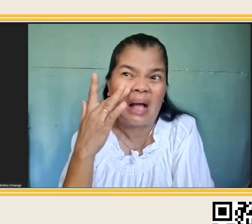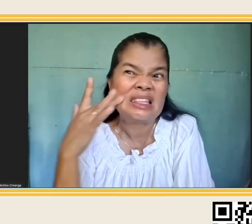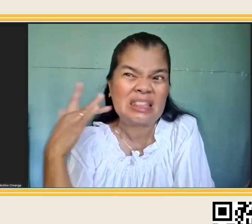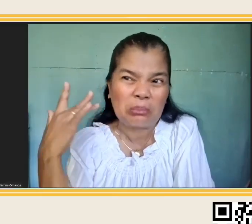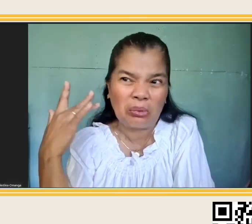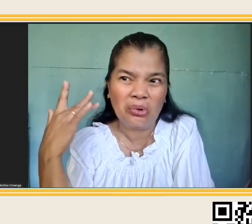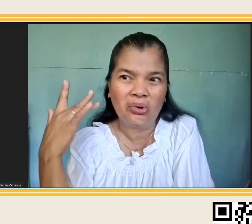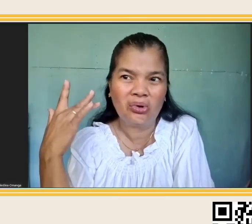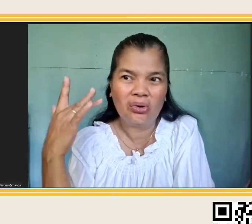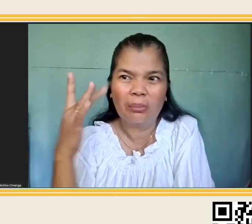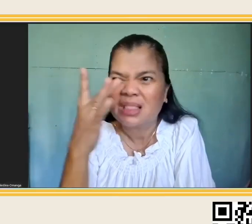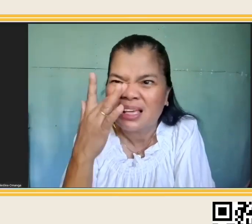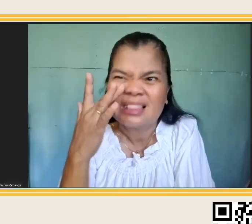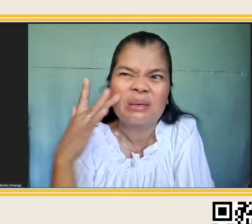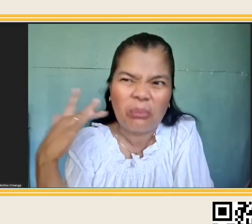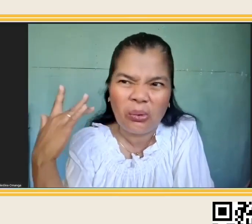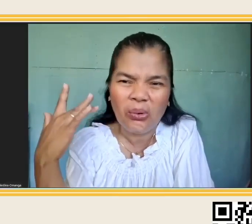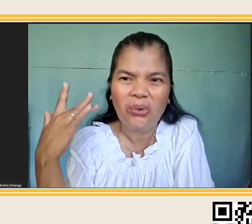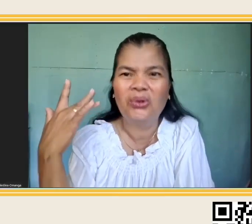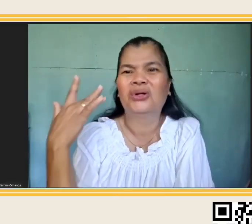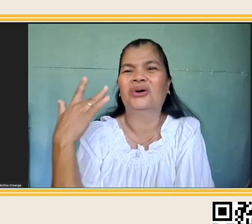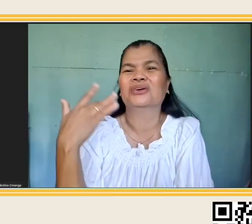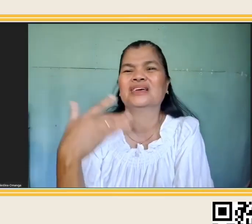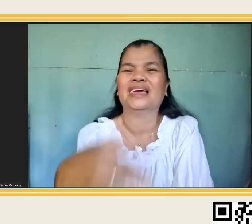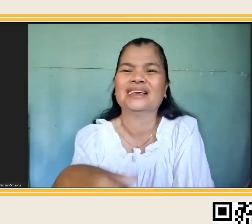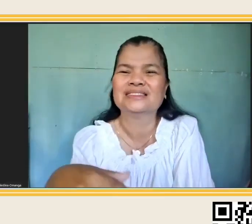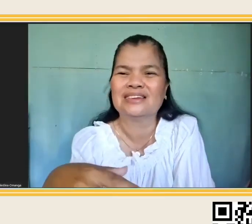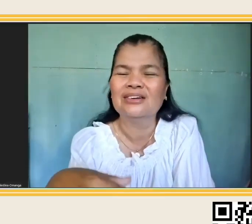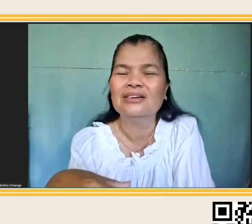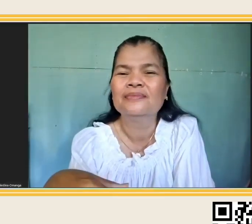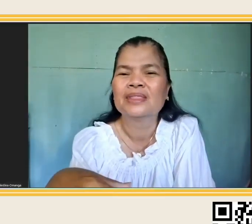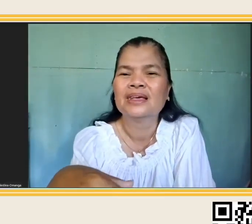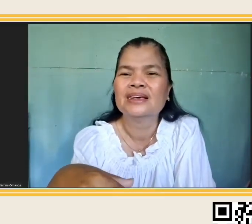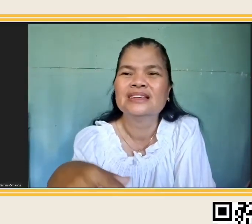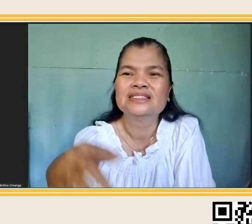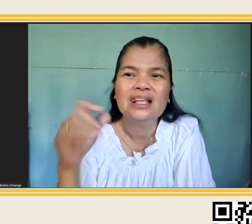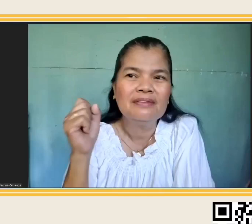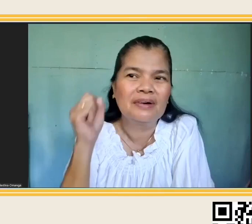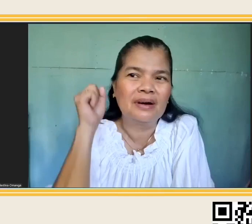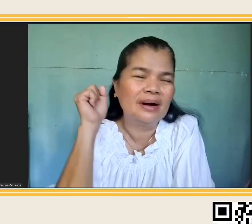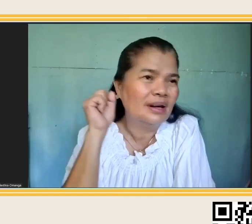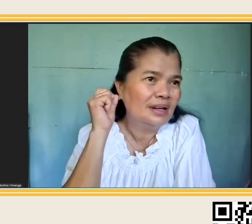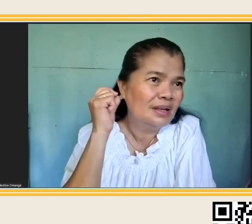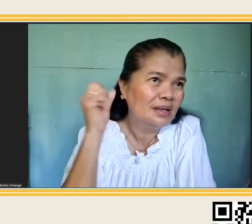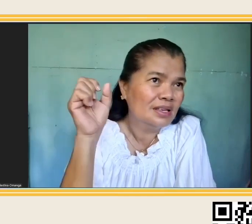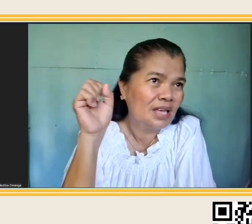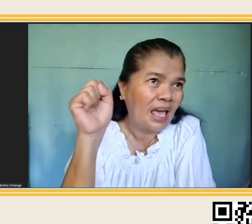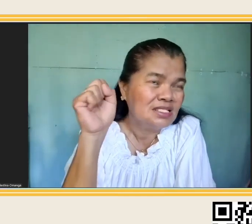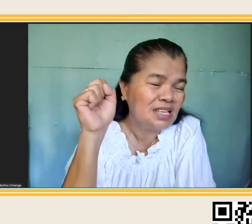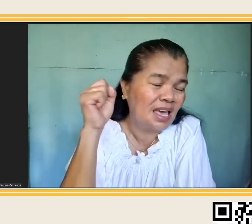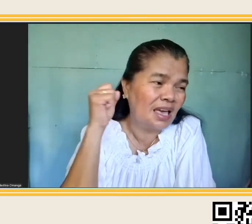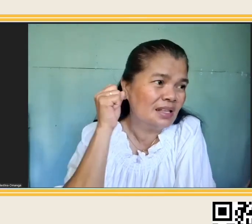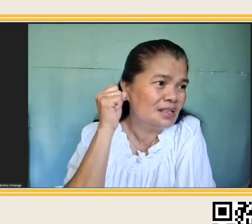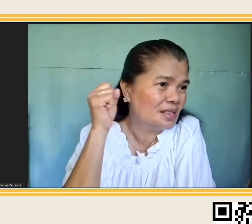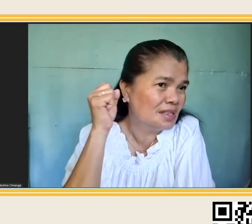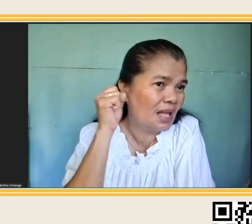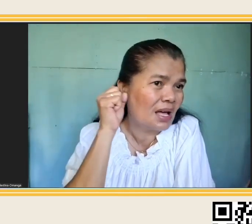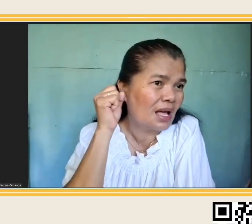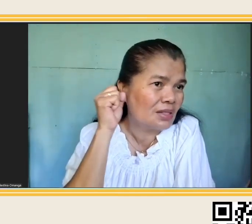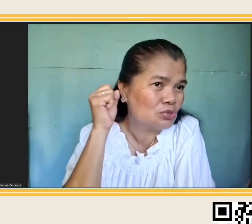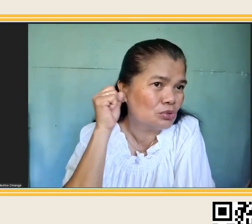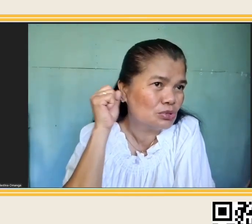so, ang itim mo. Ba't ang itim mo? Okay, so, silver, S